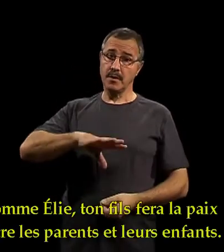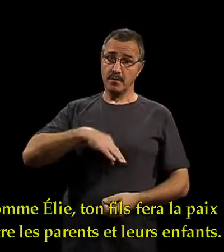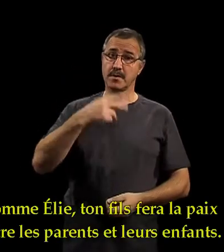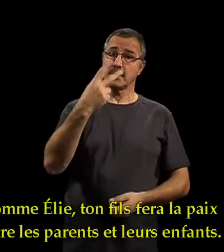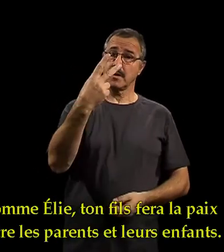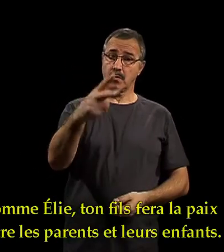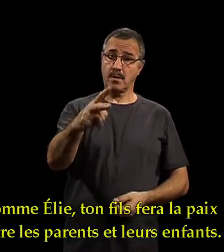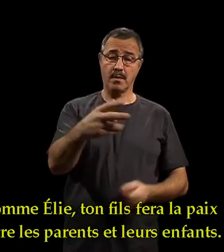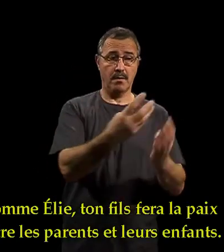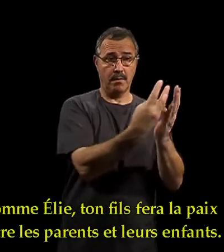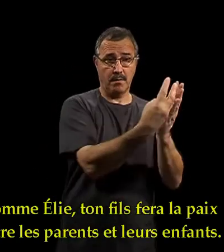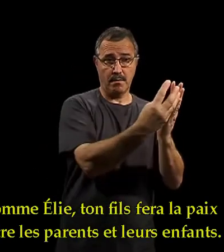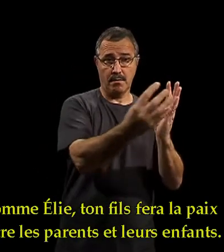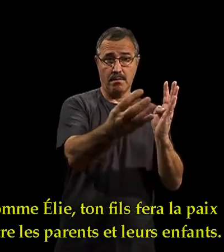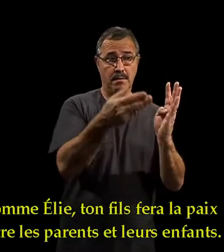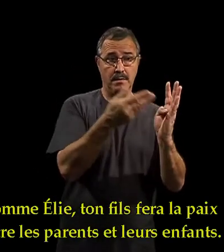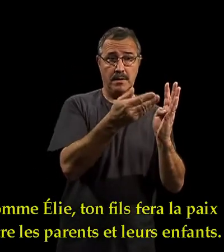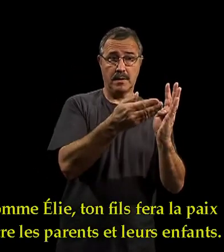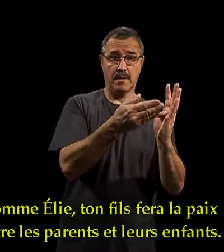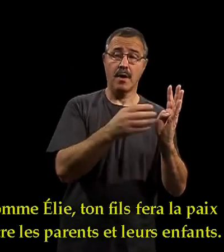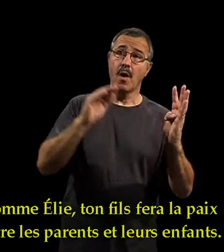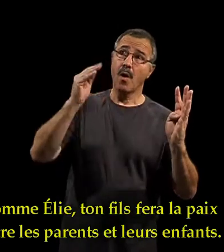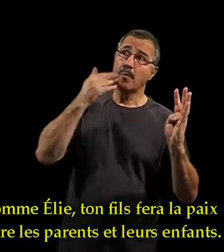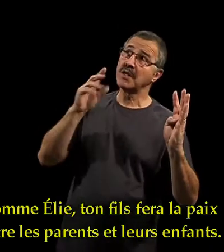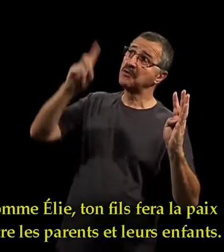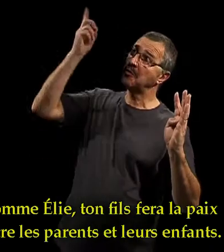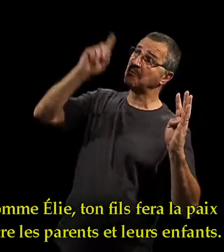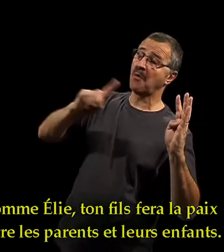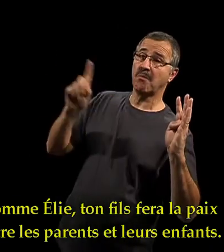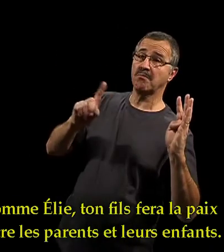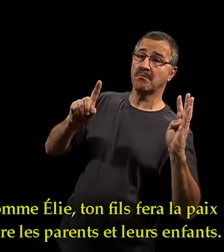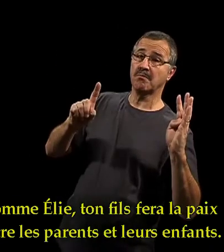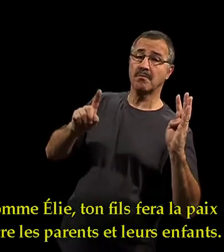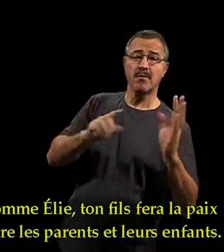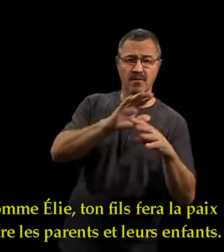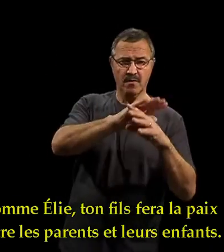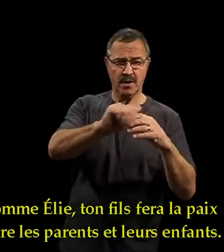Comme Élie, ton fils fera la paix entre les parents et leurs enfants.